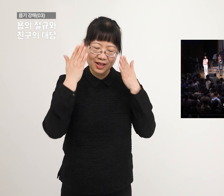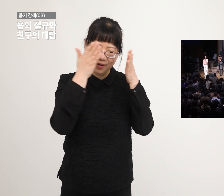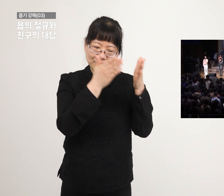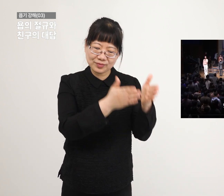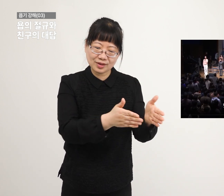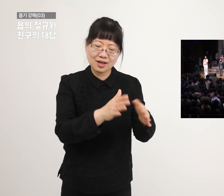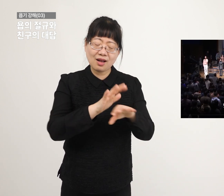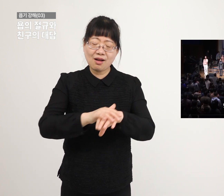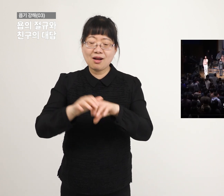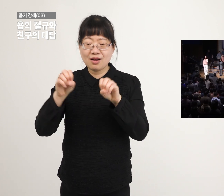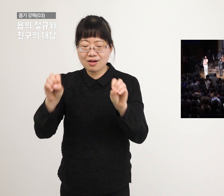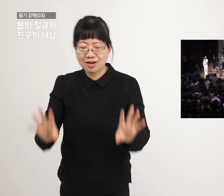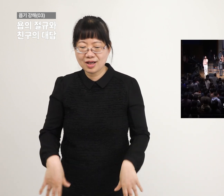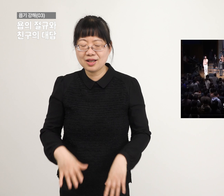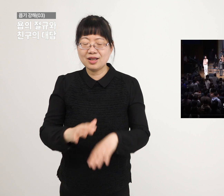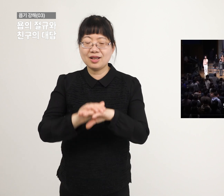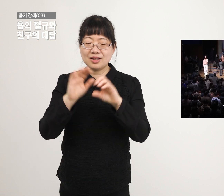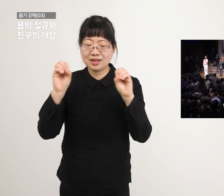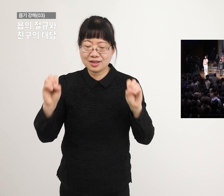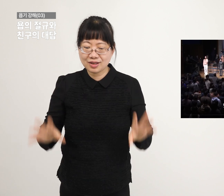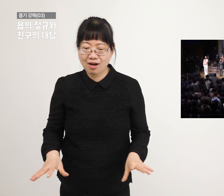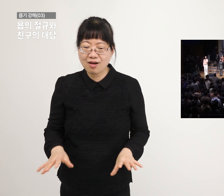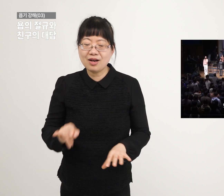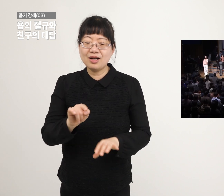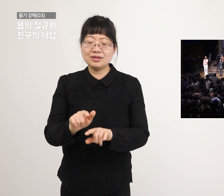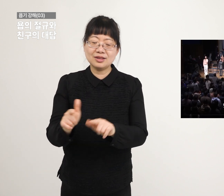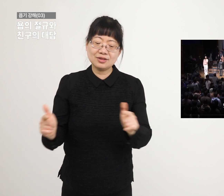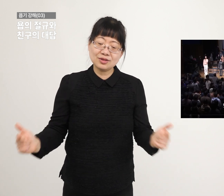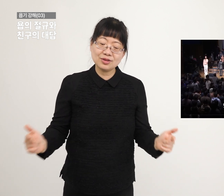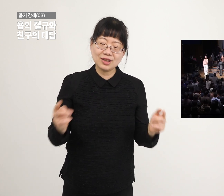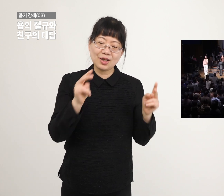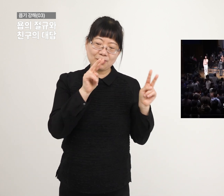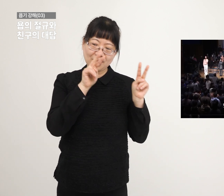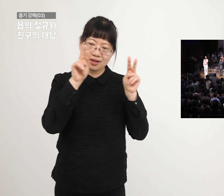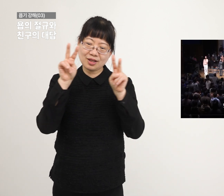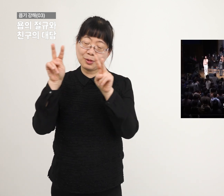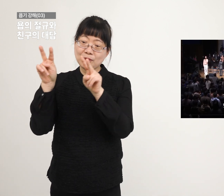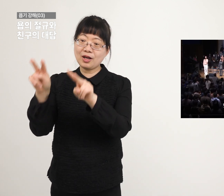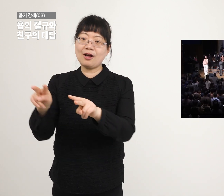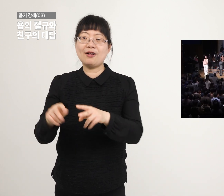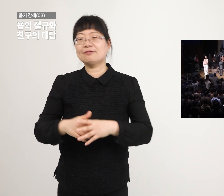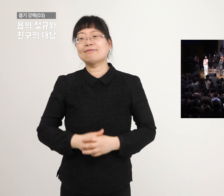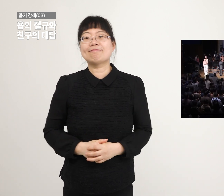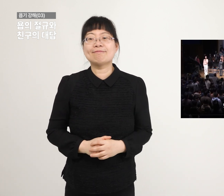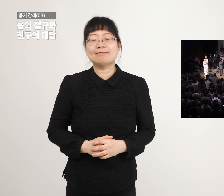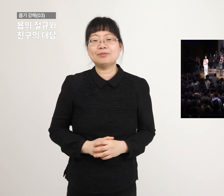헛되고 헛된 것들을 바라보며